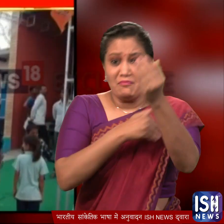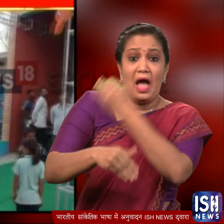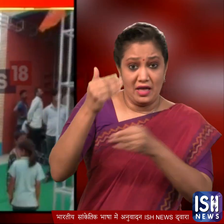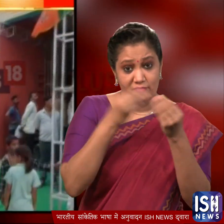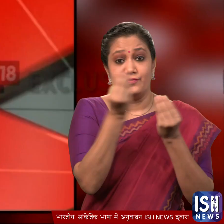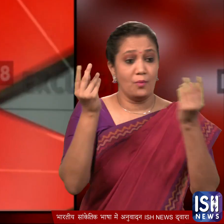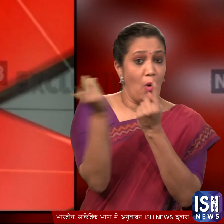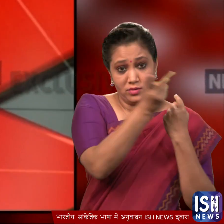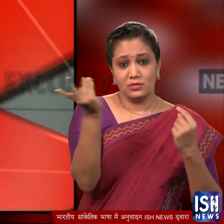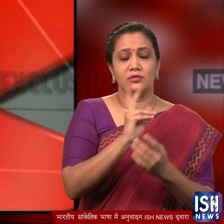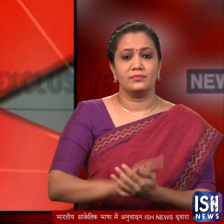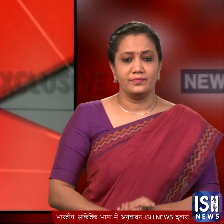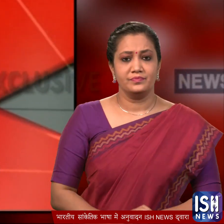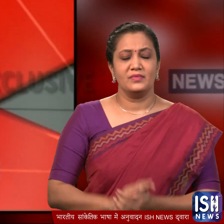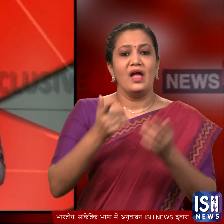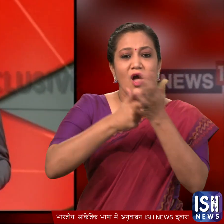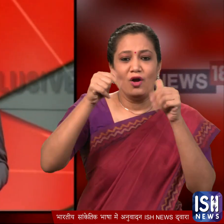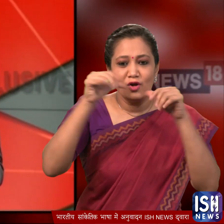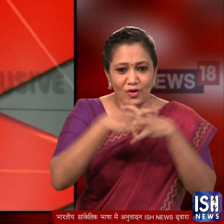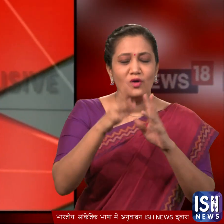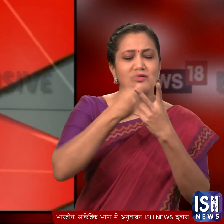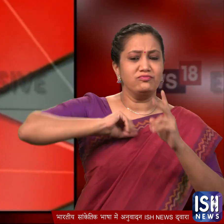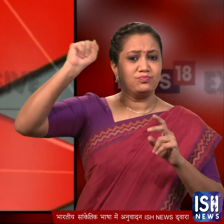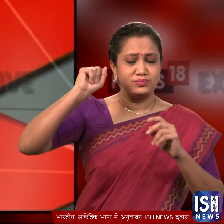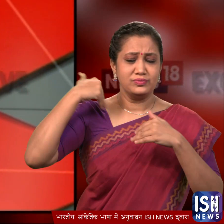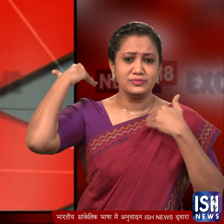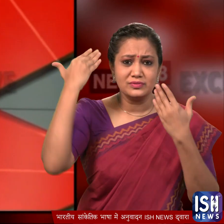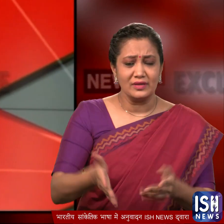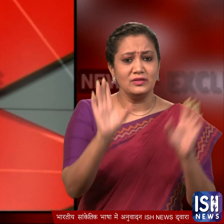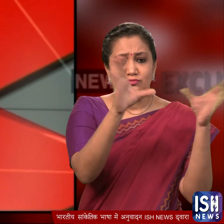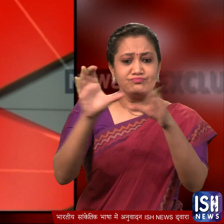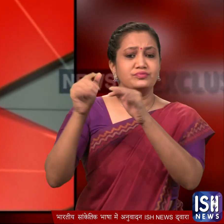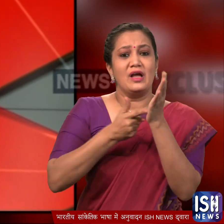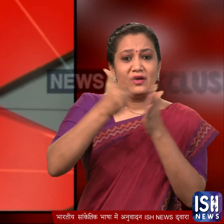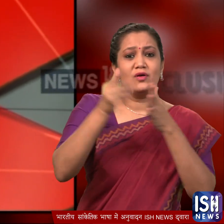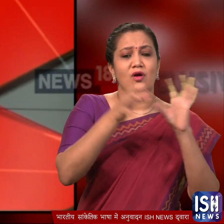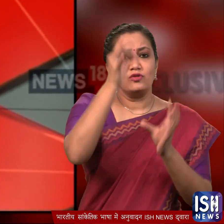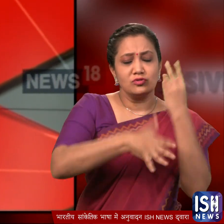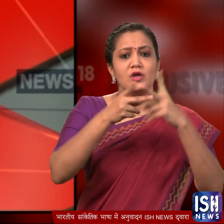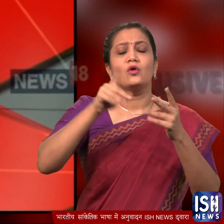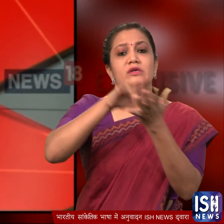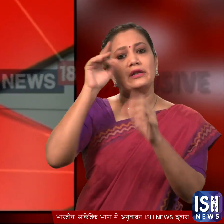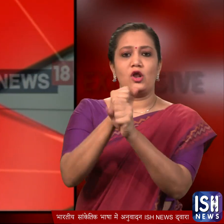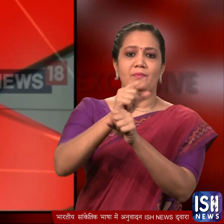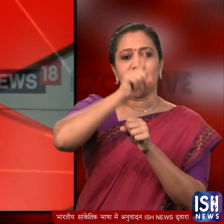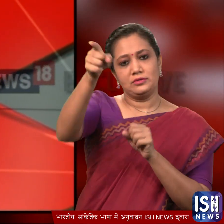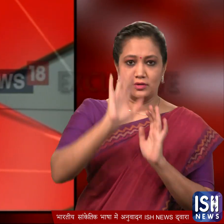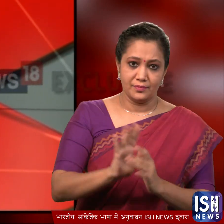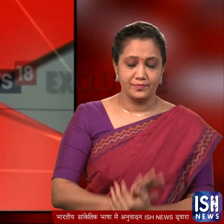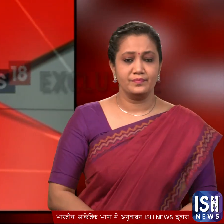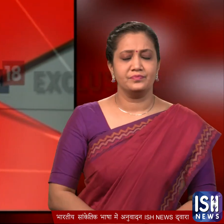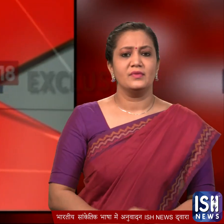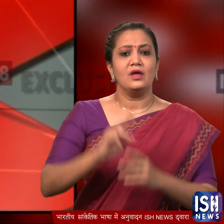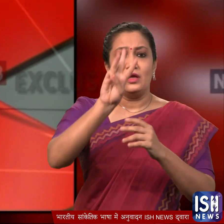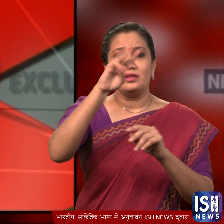को चोटें भी आईं। सौभाग्य की बात है कि कृषि सुधार कानूनों का विरोध कर रहे किसान संगठनों की नाराजगी केंद्र सरकार से